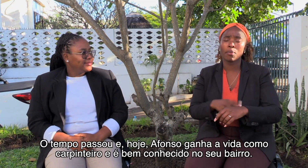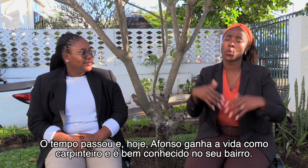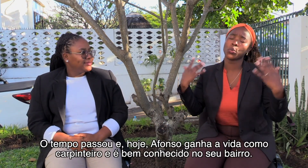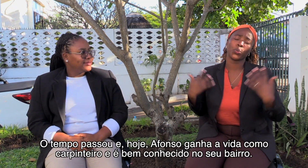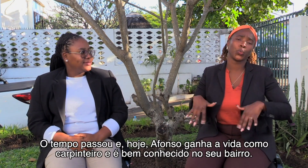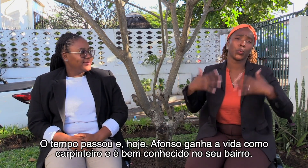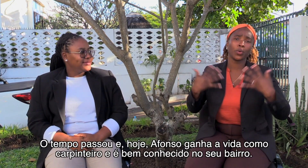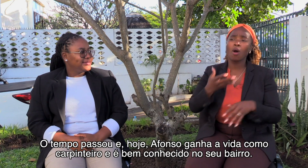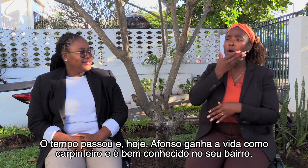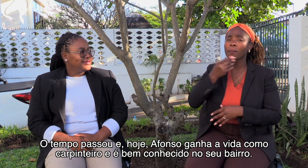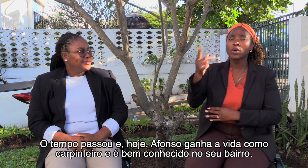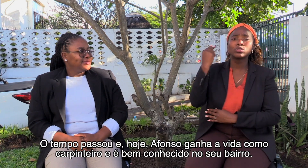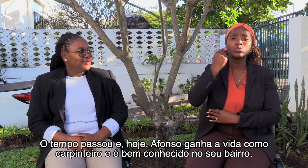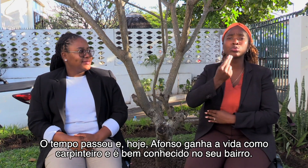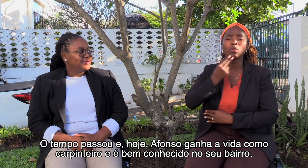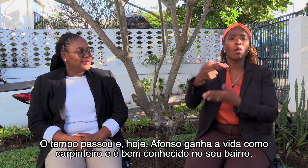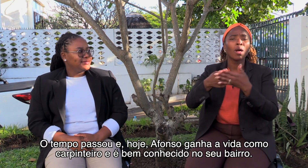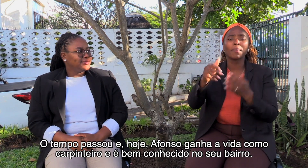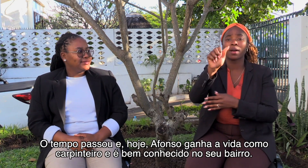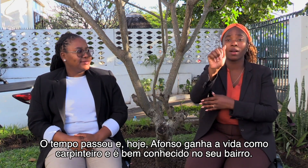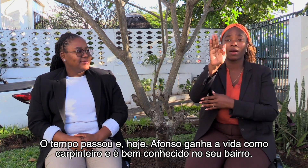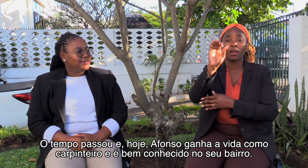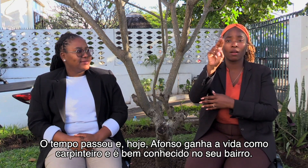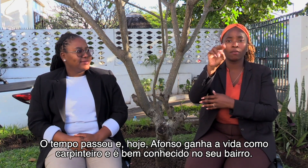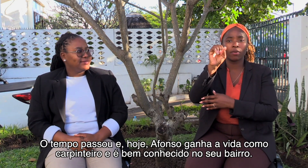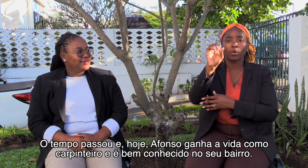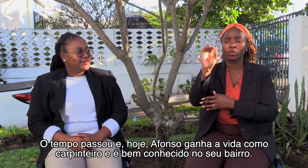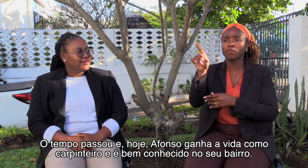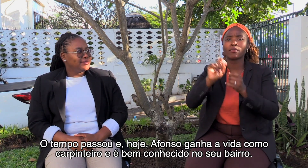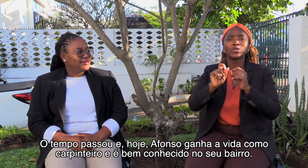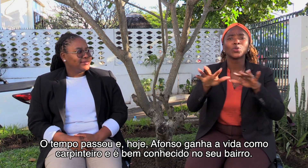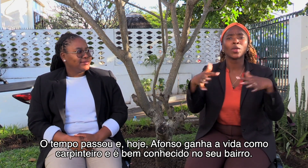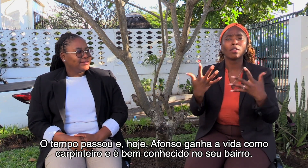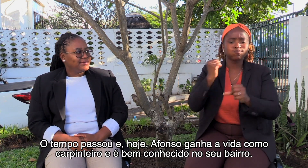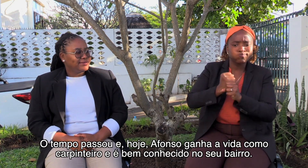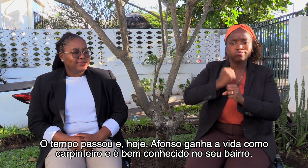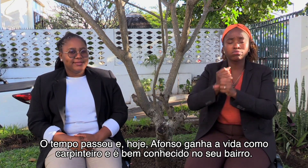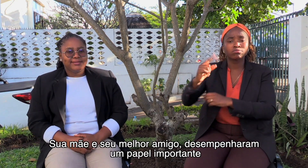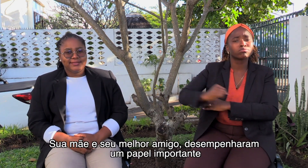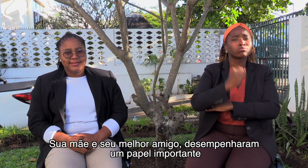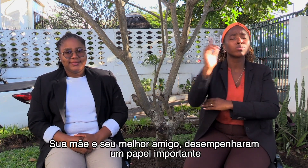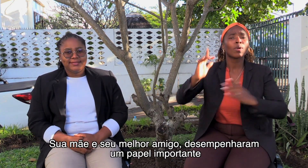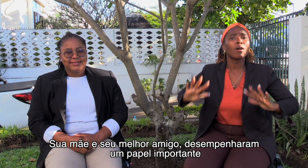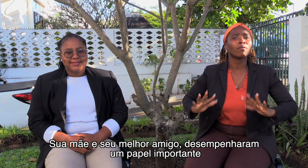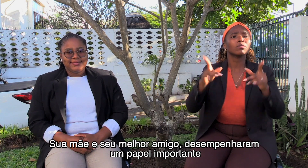O tempo passou e hoje Afonso ganha vida como carpinteiro e é bem conhecido no seu bairro. Sua mãe e seu melhor